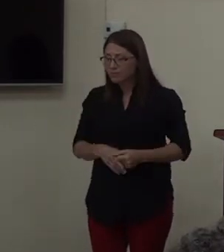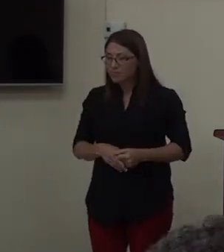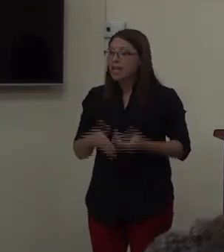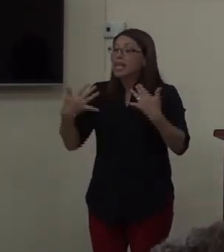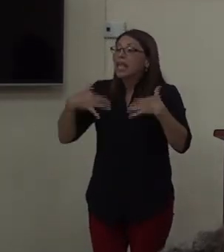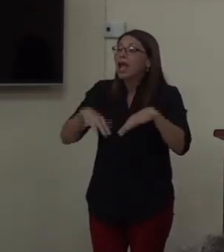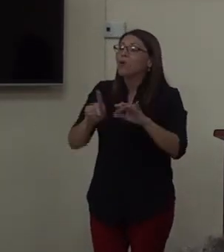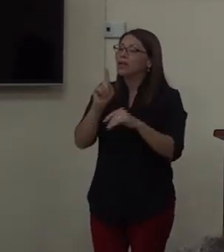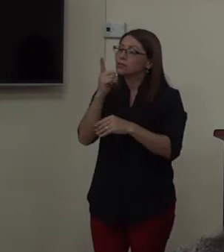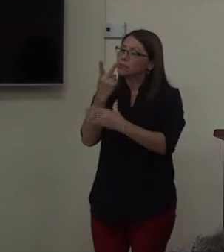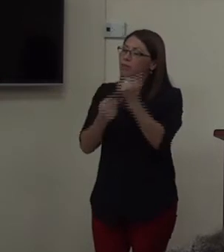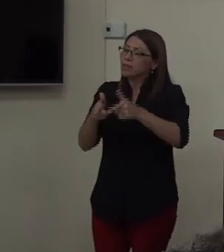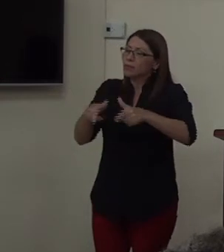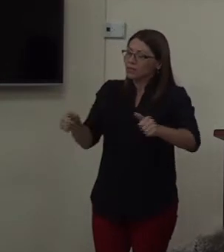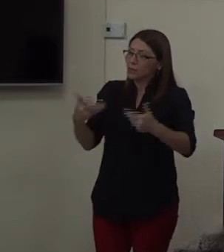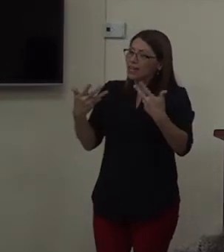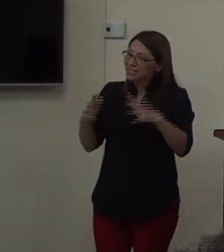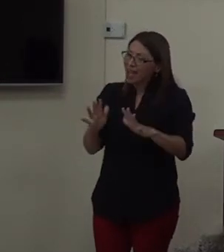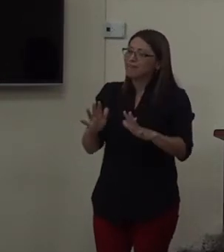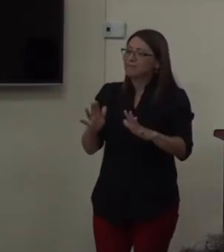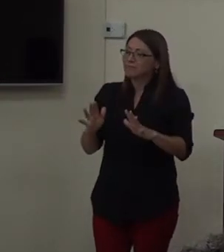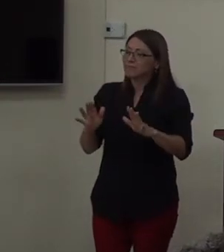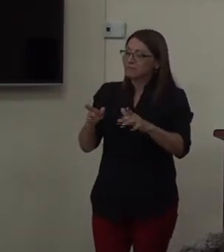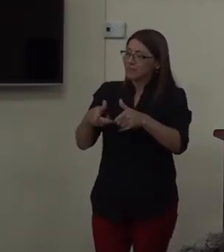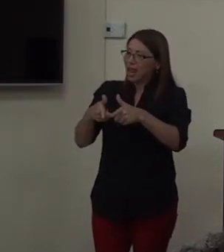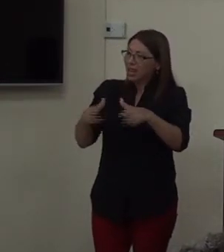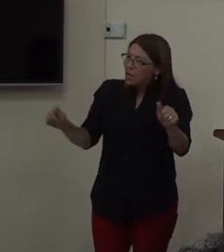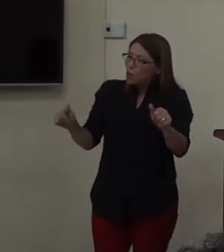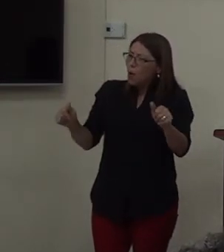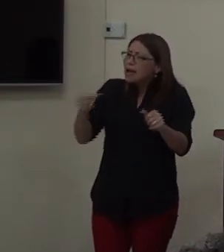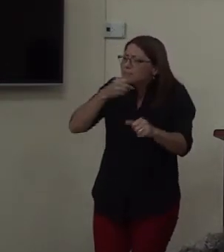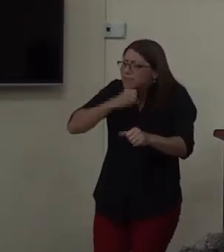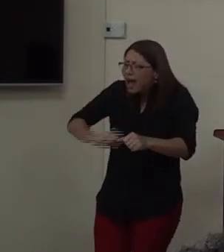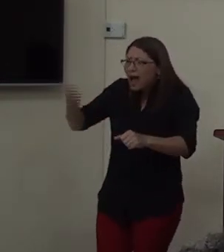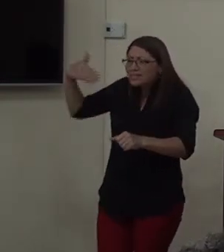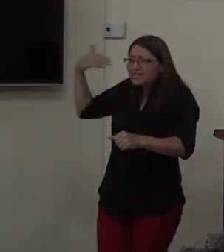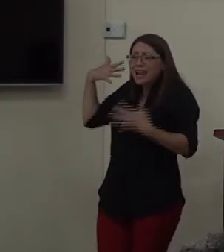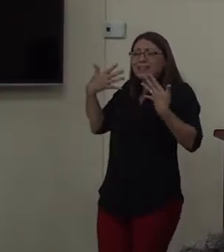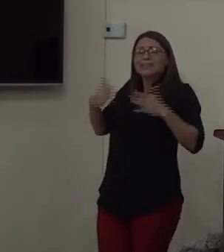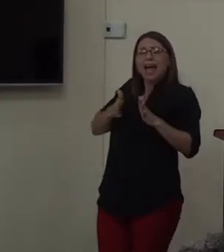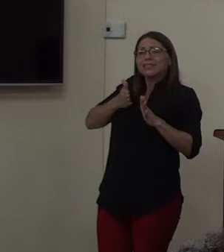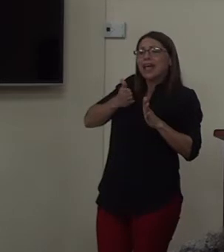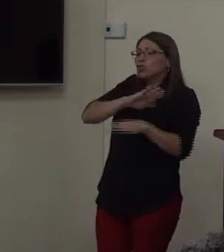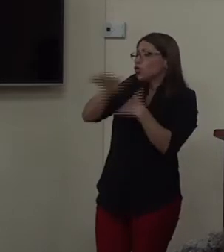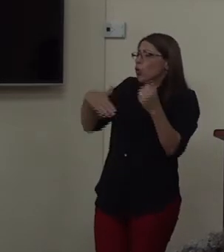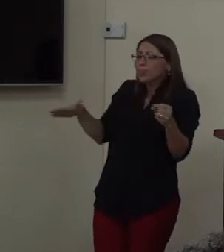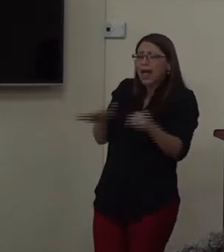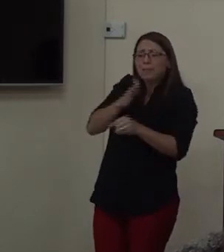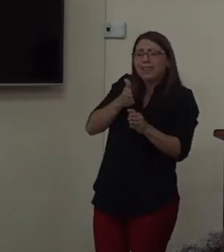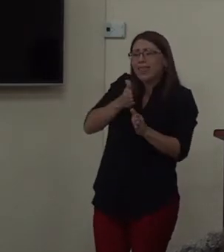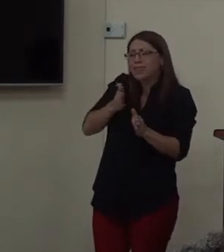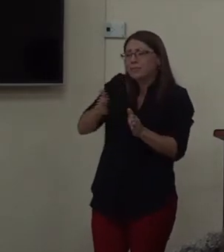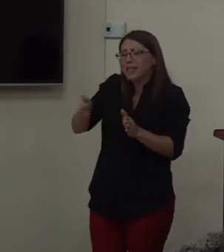sea un bilingüismo ya en el que la lengua ancestral está totalmente desplazada, pero sigue estando presente al menos